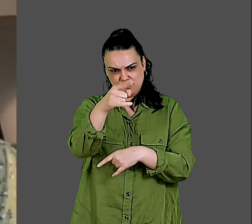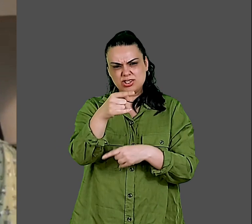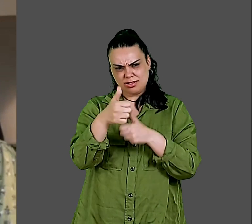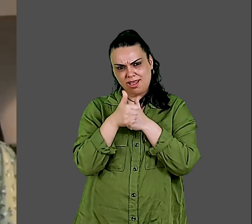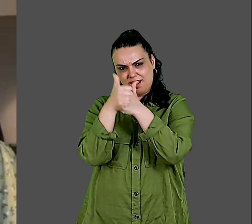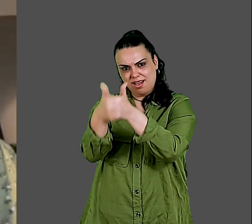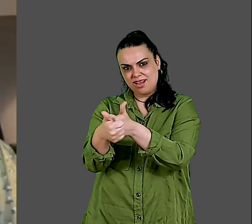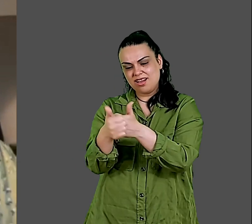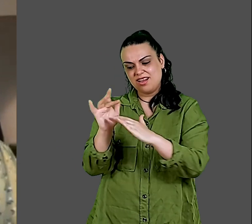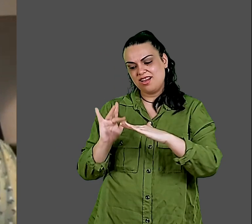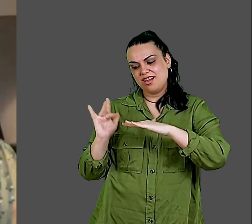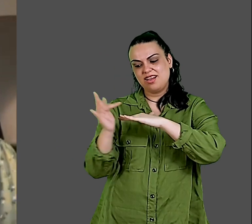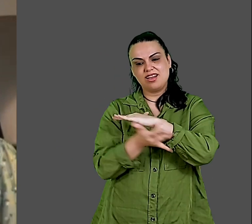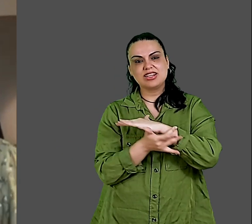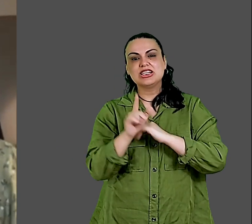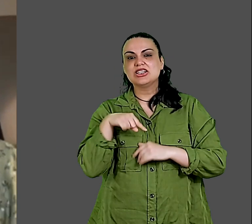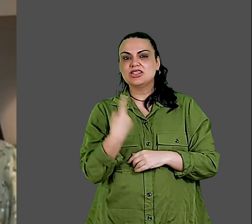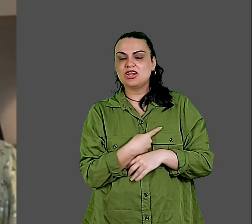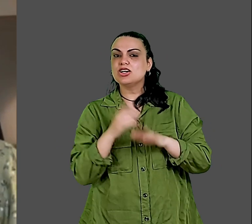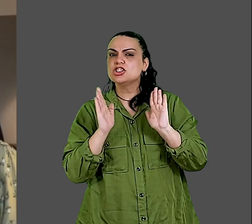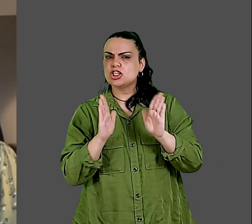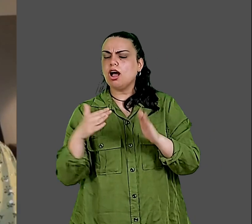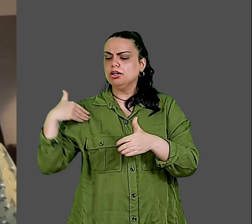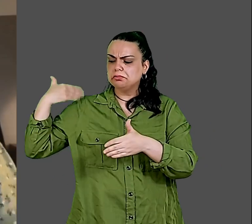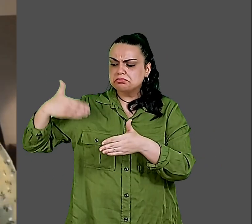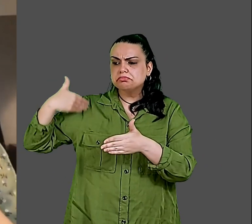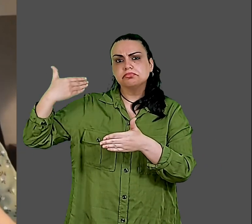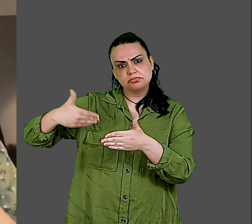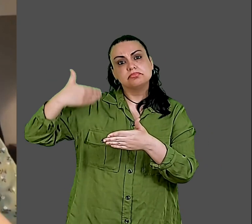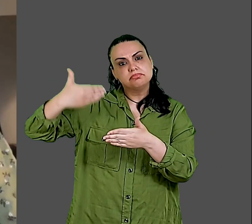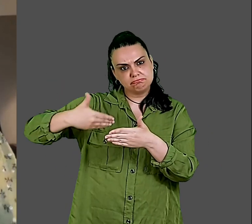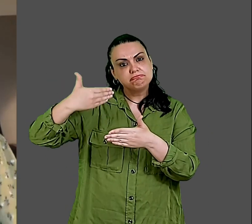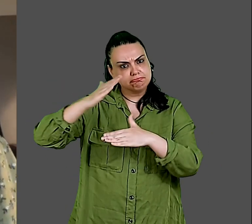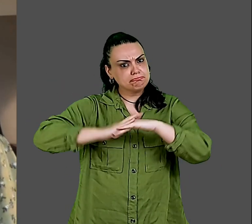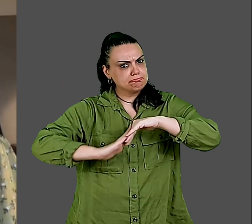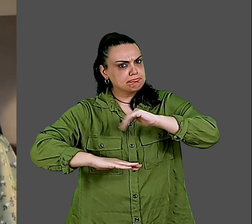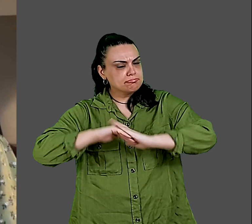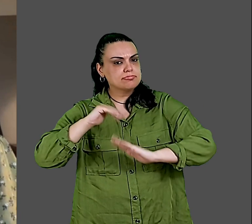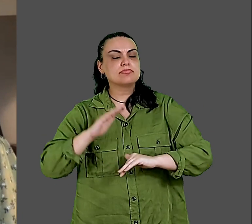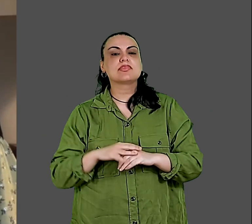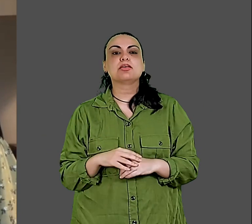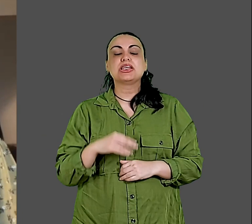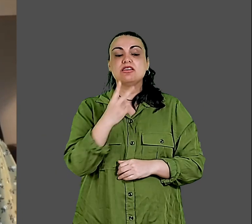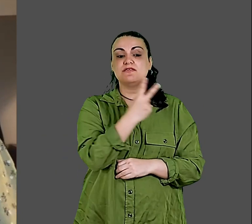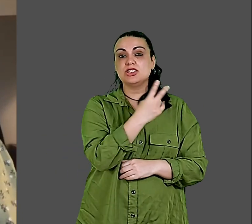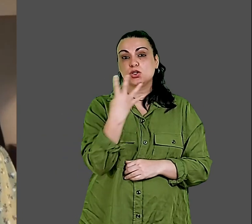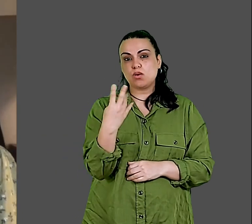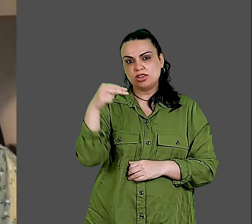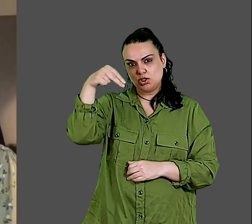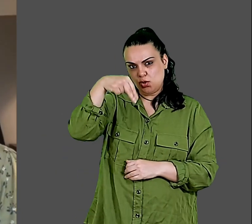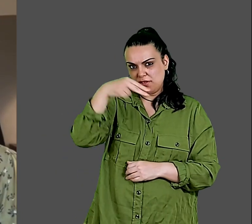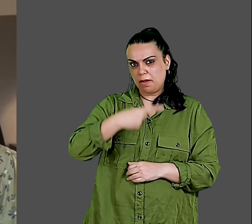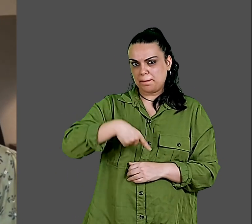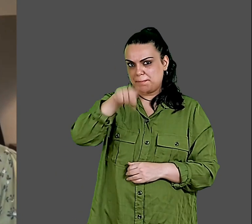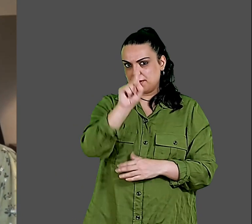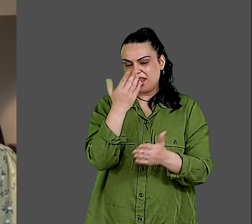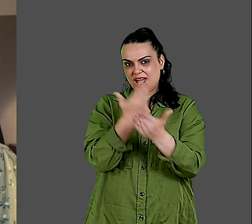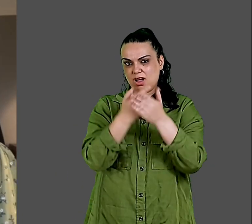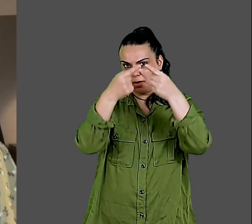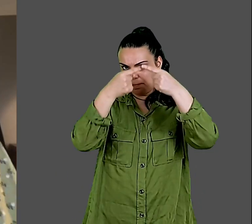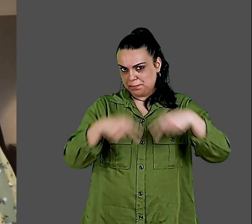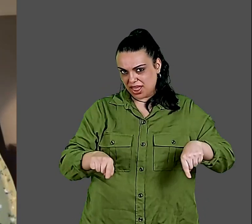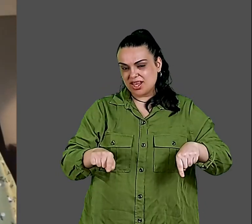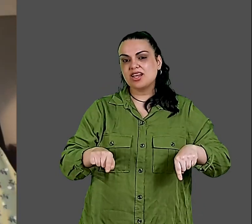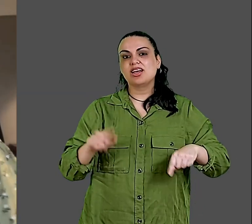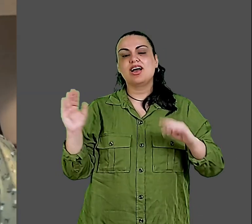rede social, você está vendo que a gente já está construindo isso há algum tempo. Mas de 24 de novembro, que foi a primeira aula